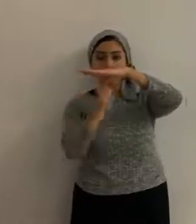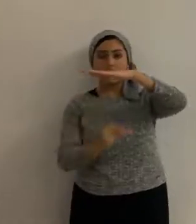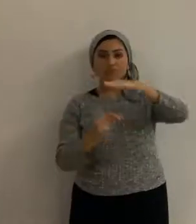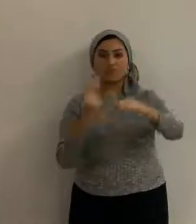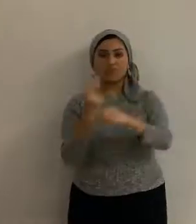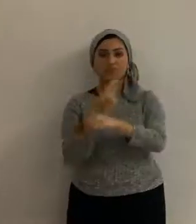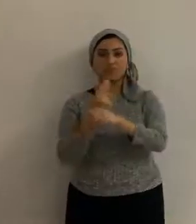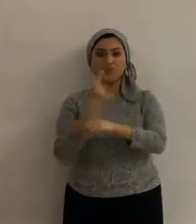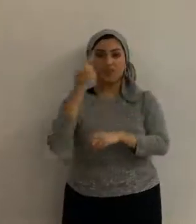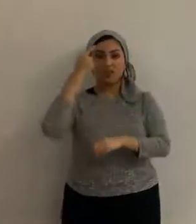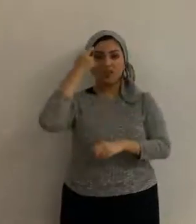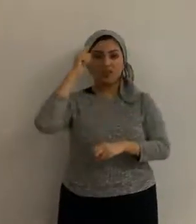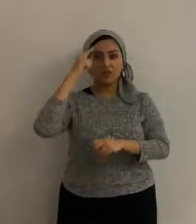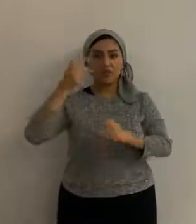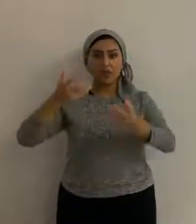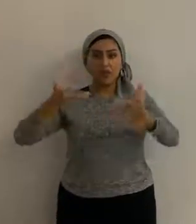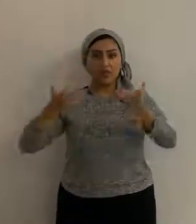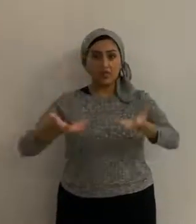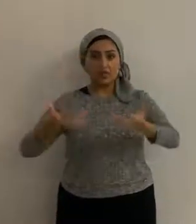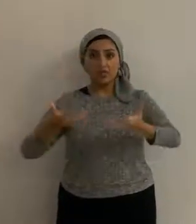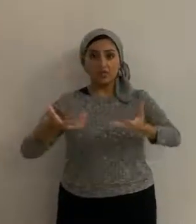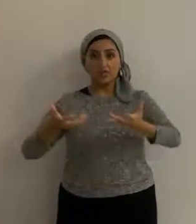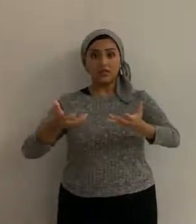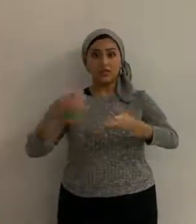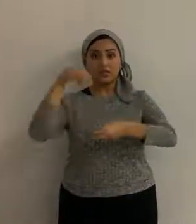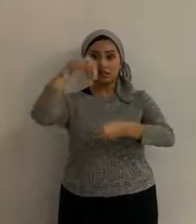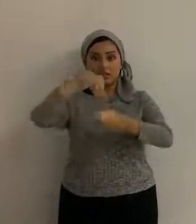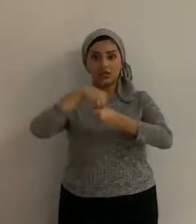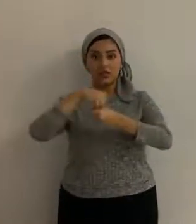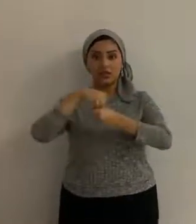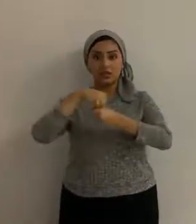mandar las cargas a un suelo duro, pero muy profundo.